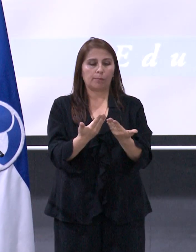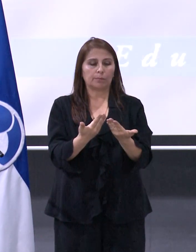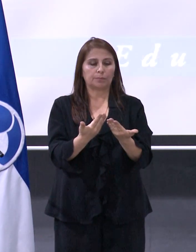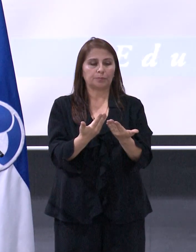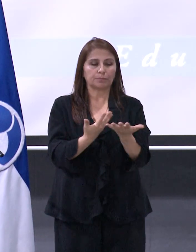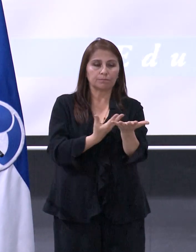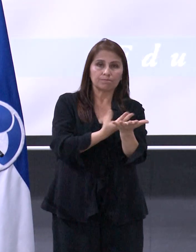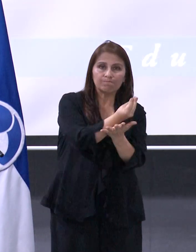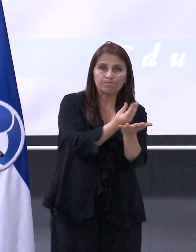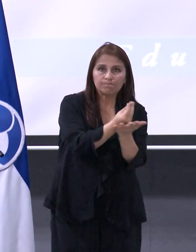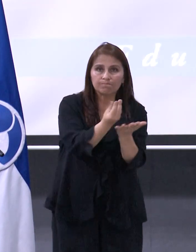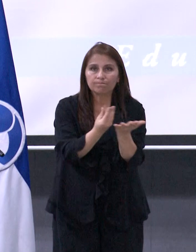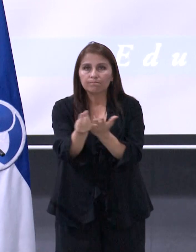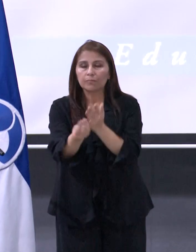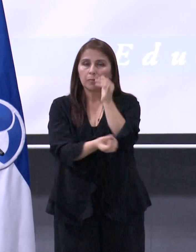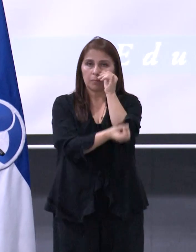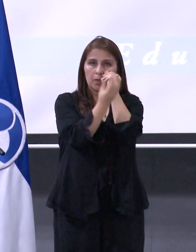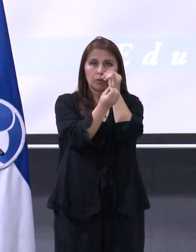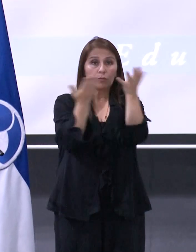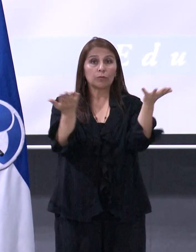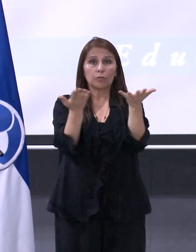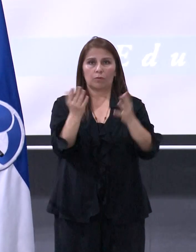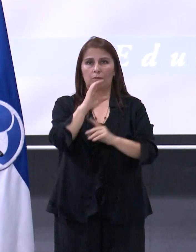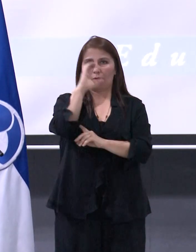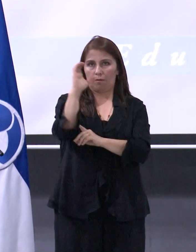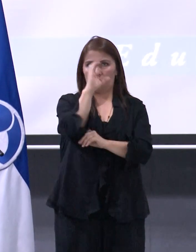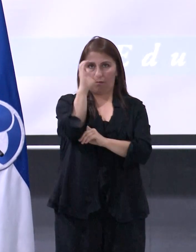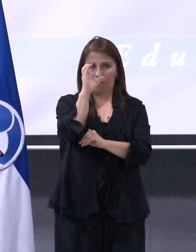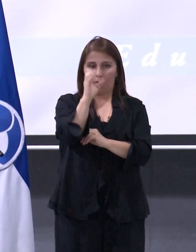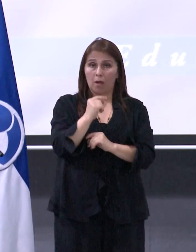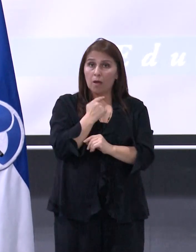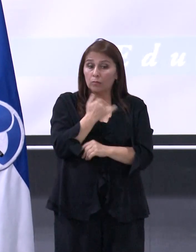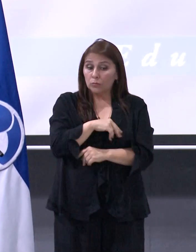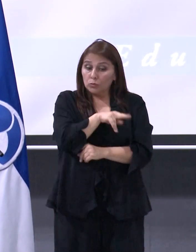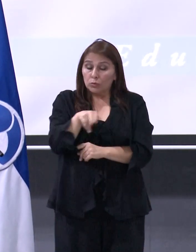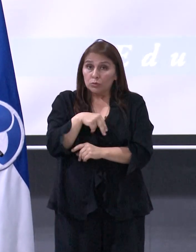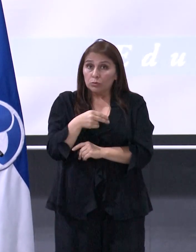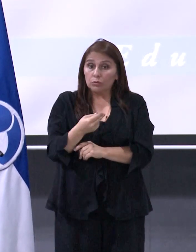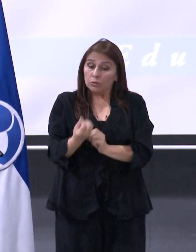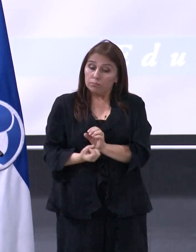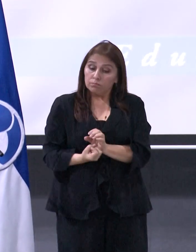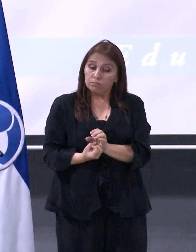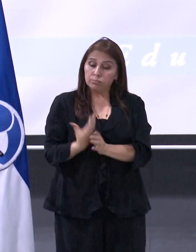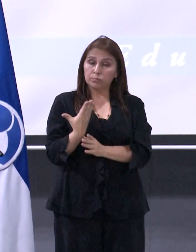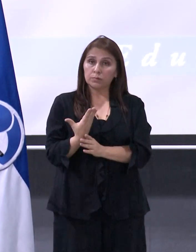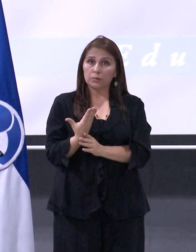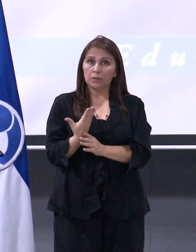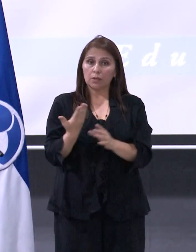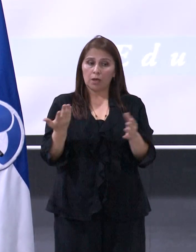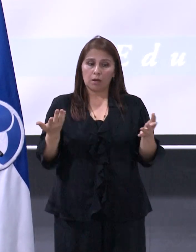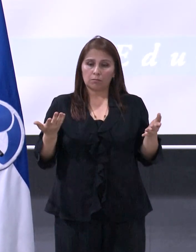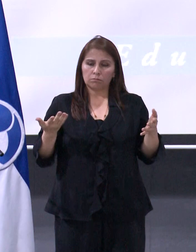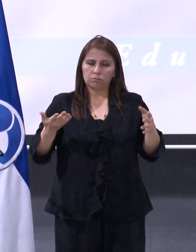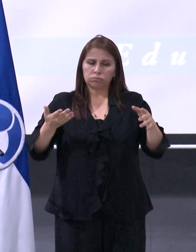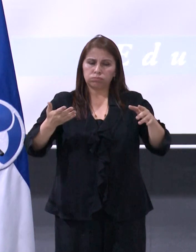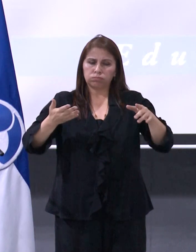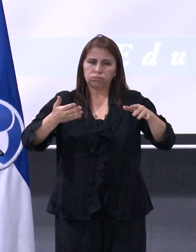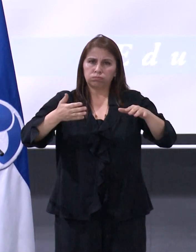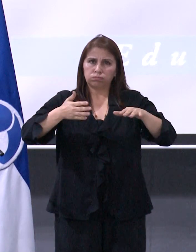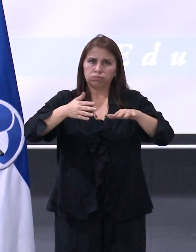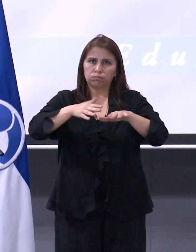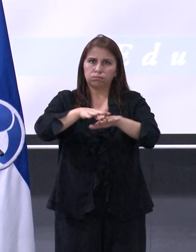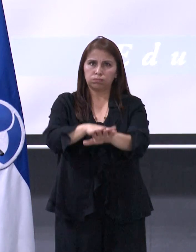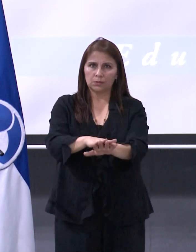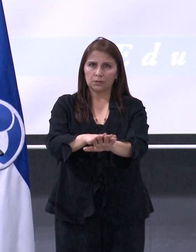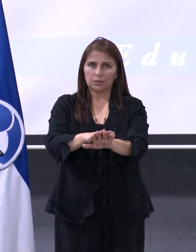mejor tendencias pedagógicas en colombia somos producto como de la convergencia o bueno históricamente se